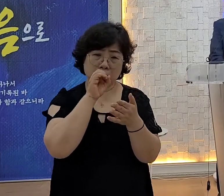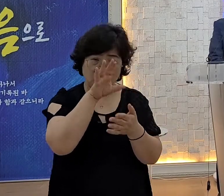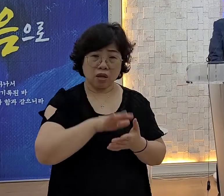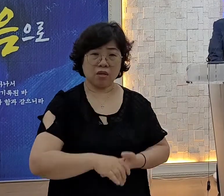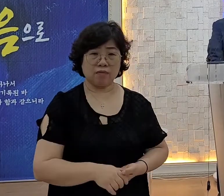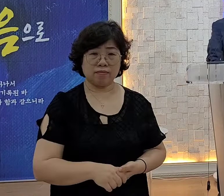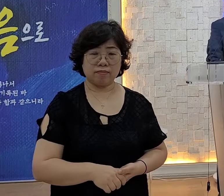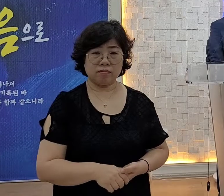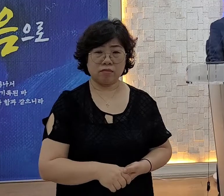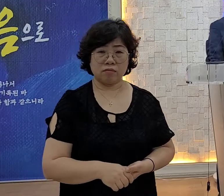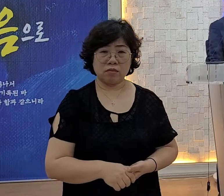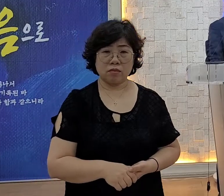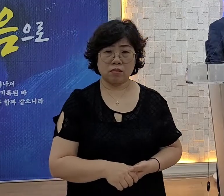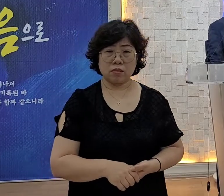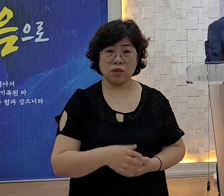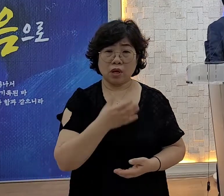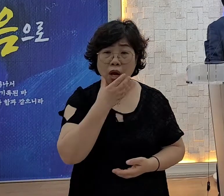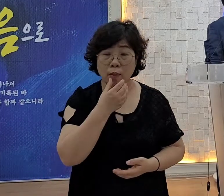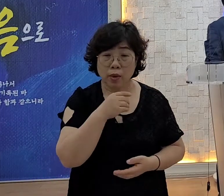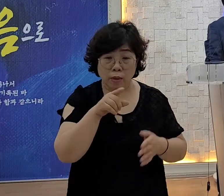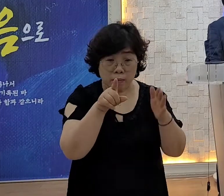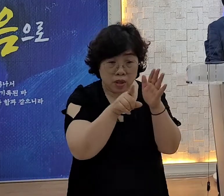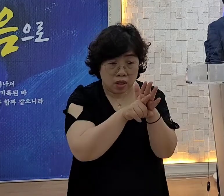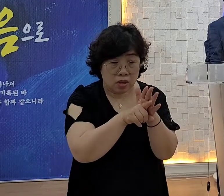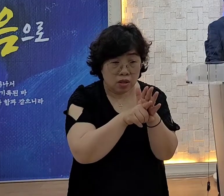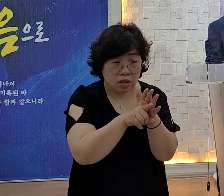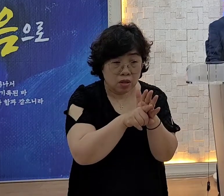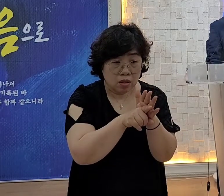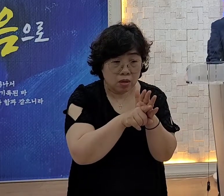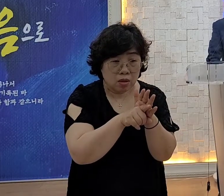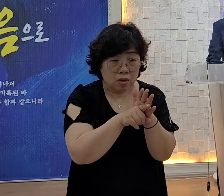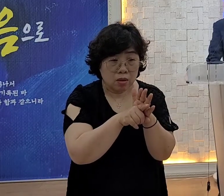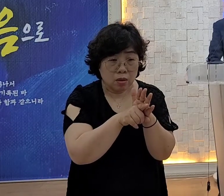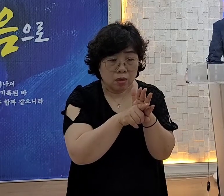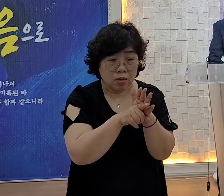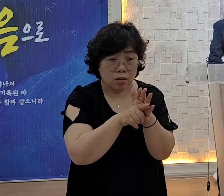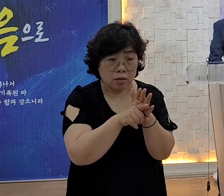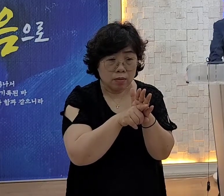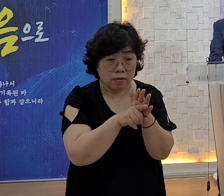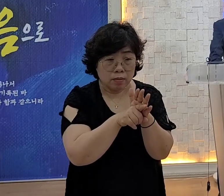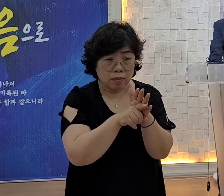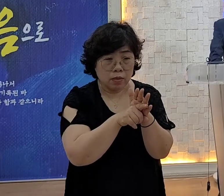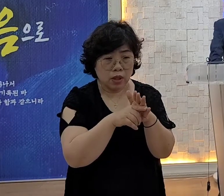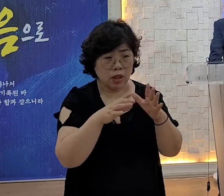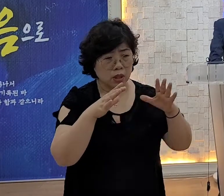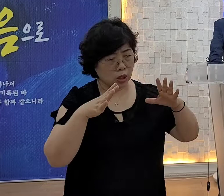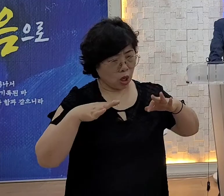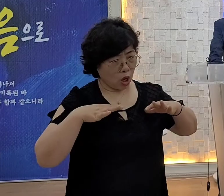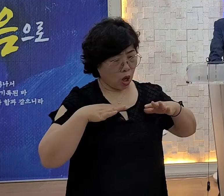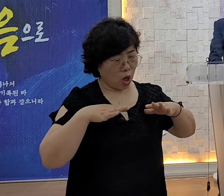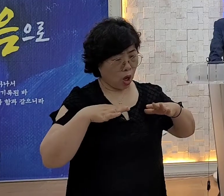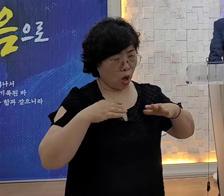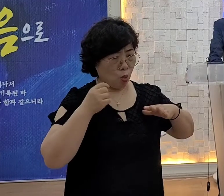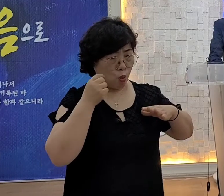그럼 왜 아브라함은 믿었는데 믿음으로 어렵다 했는데 그 믿음은 왜 그럼 자랑거리가 안 되냐? 왜 안 될까요?